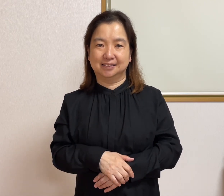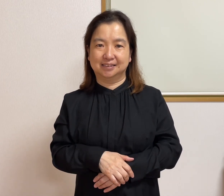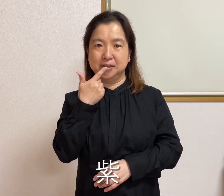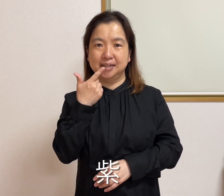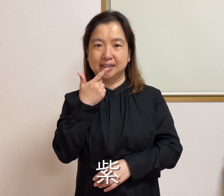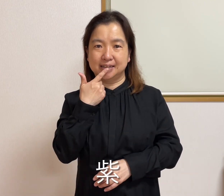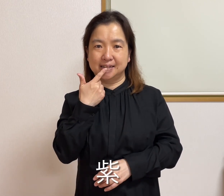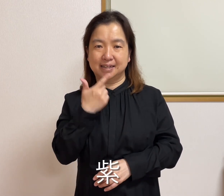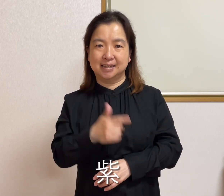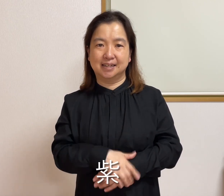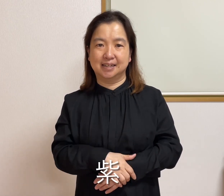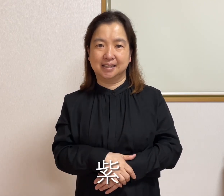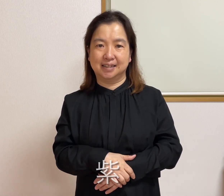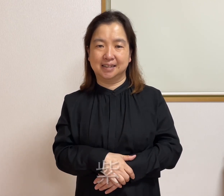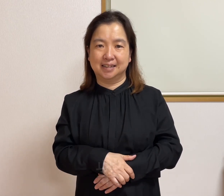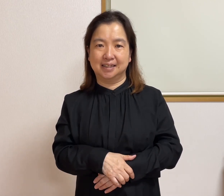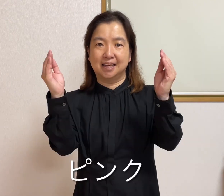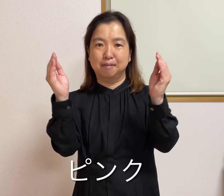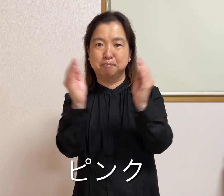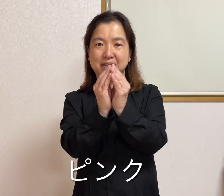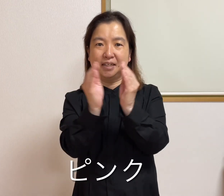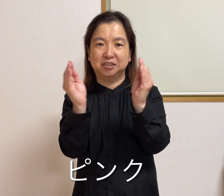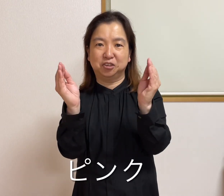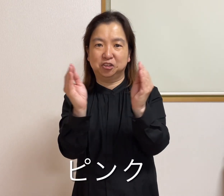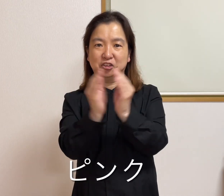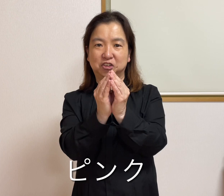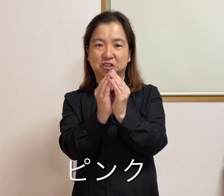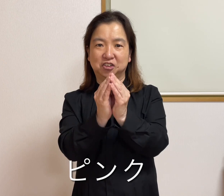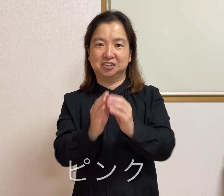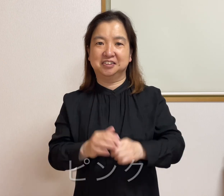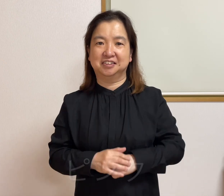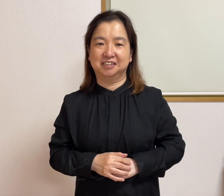赤、紫、ピンク、